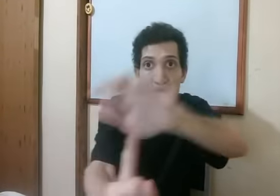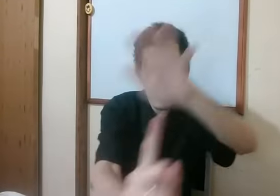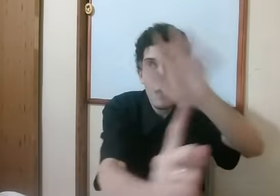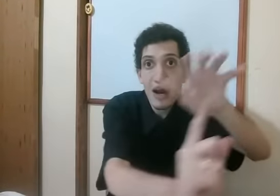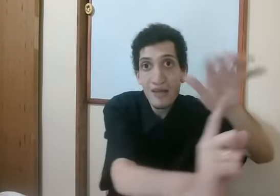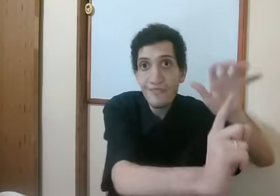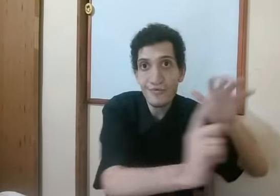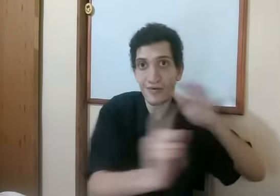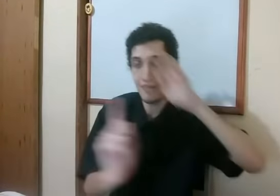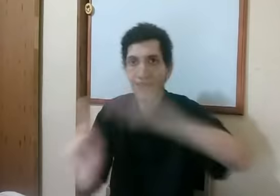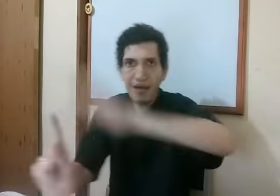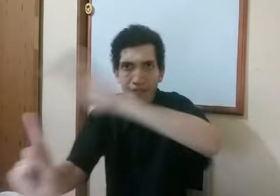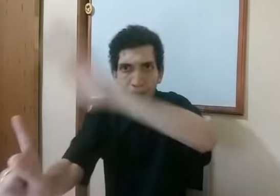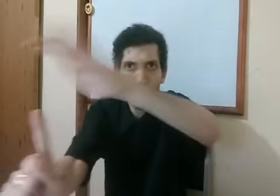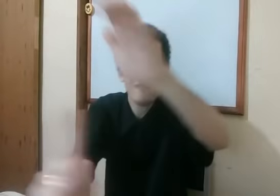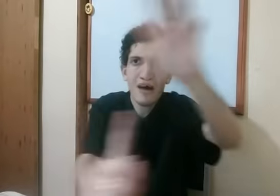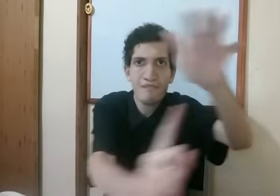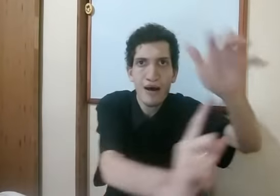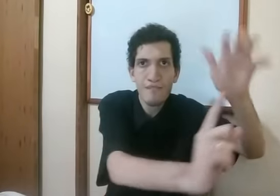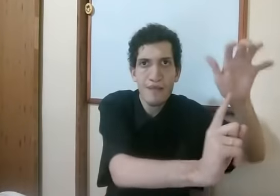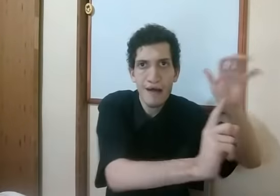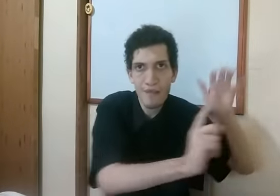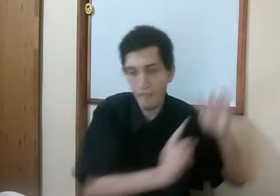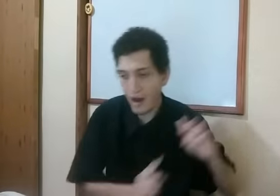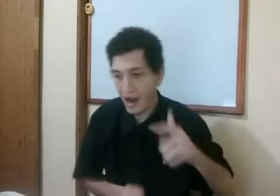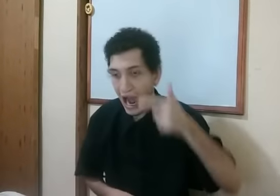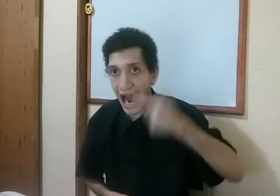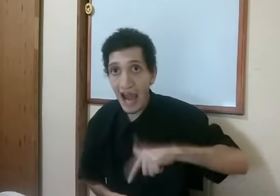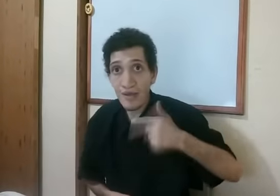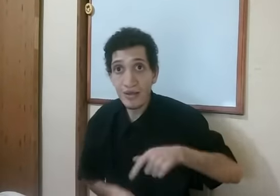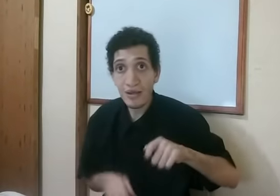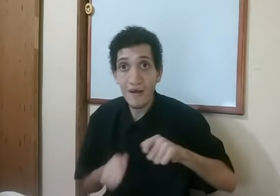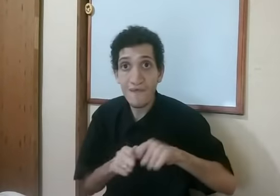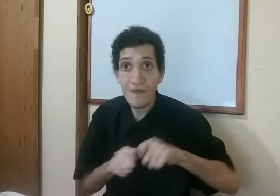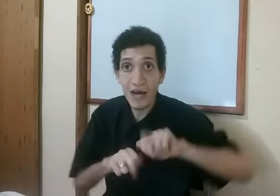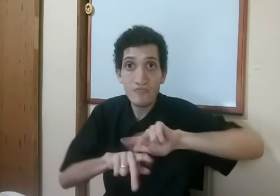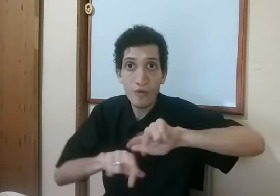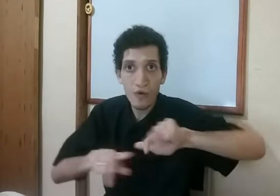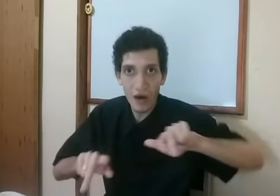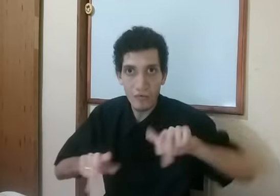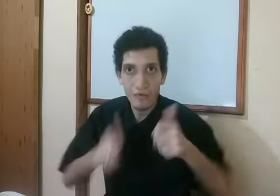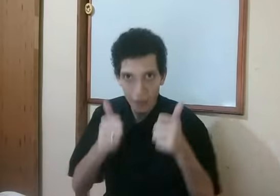influenciando várias pessoas, pá, pá, pá, pá, pá, pá, pá, pá. A repetição faz o plural, tá